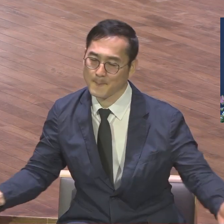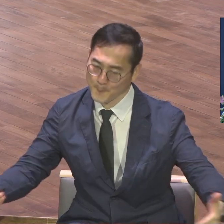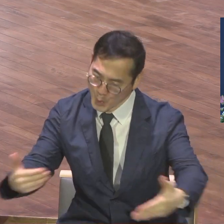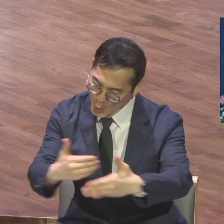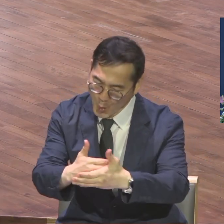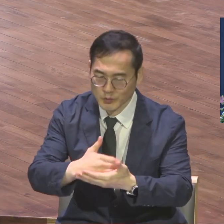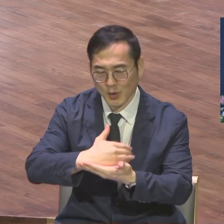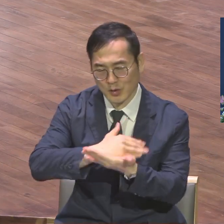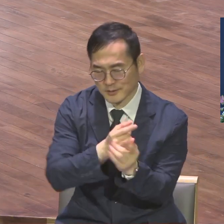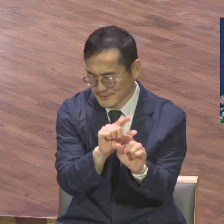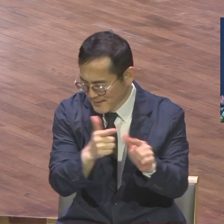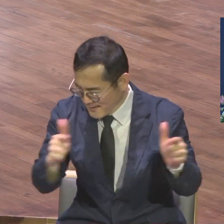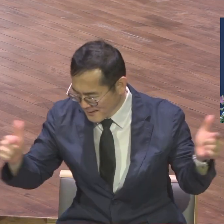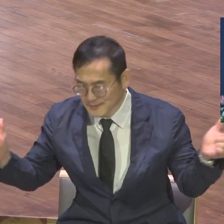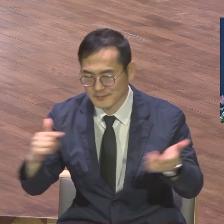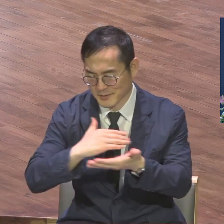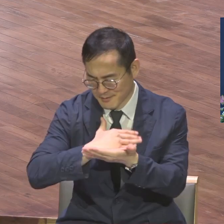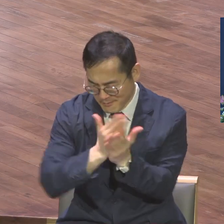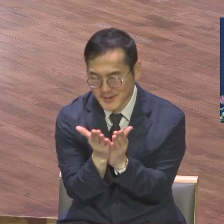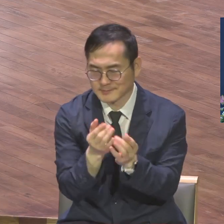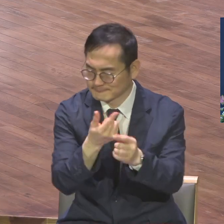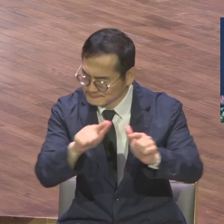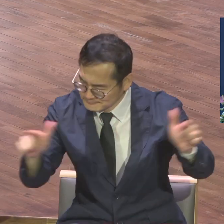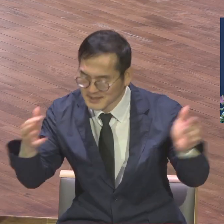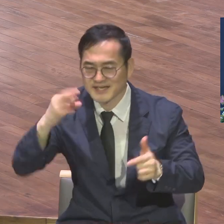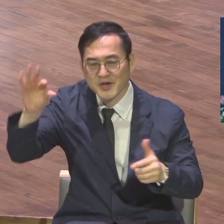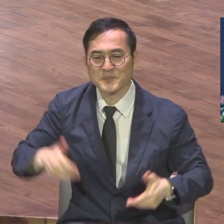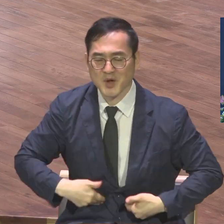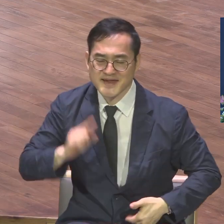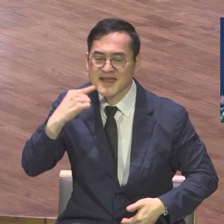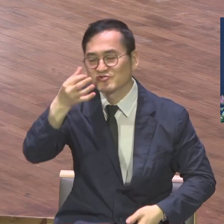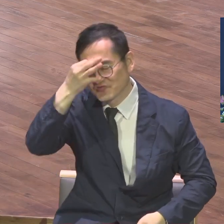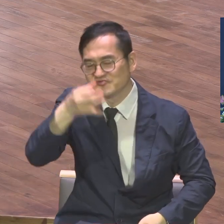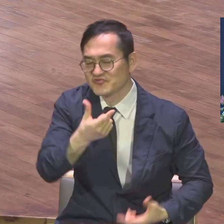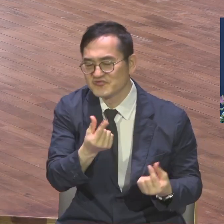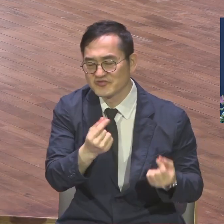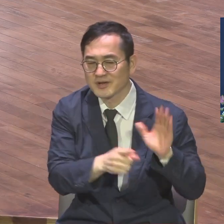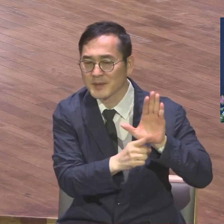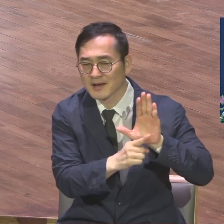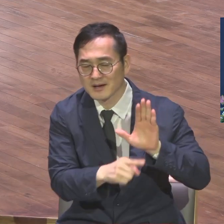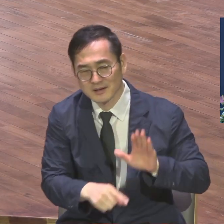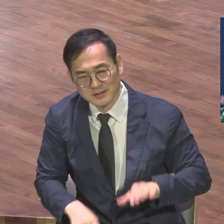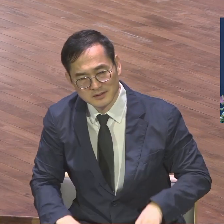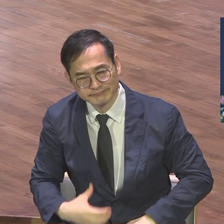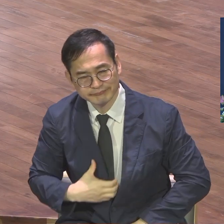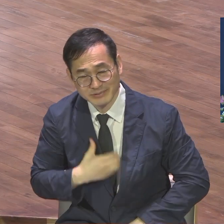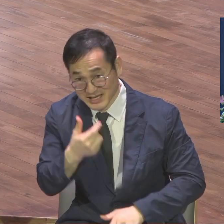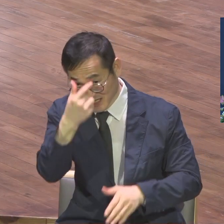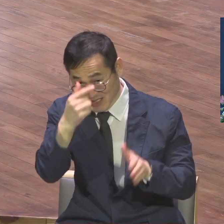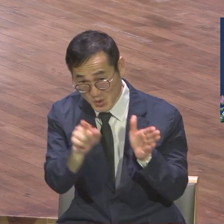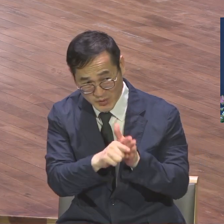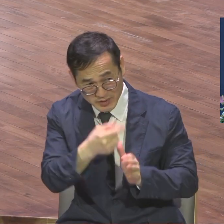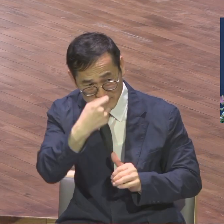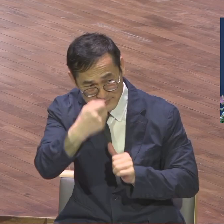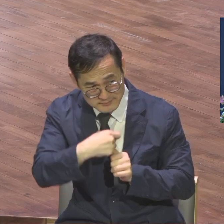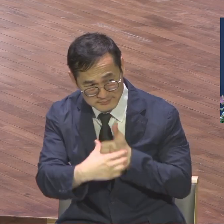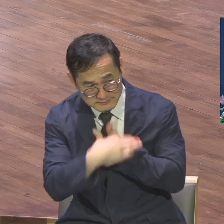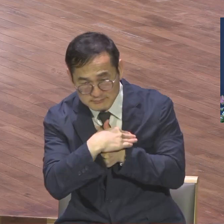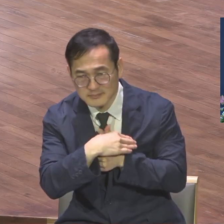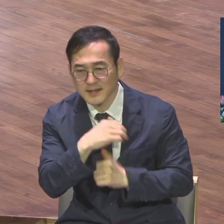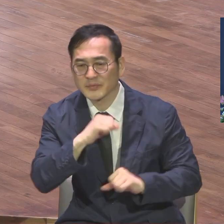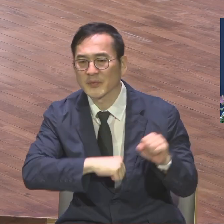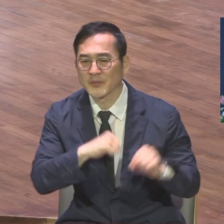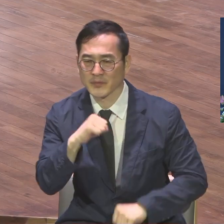이 다양성을 강조하는 예술 행위라고 그렇게 변명을 했는데 요 완전히